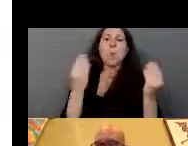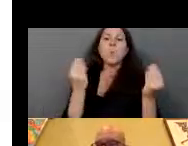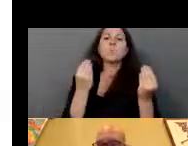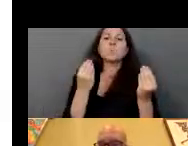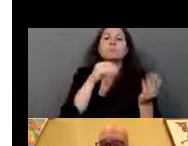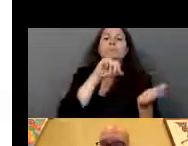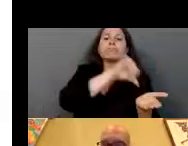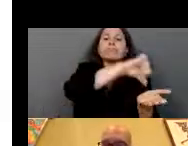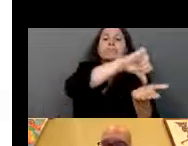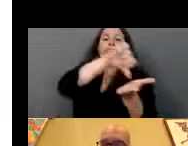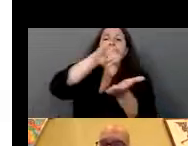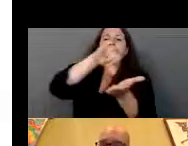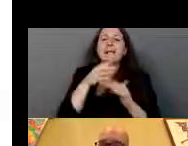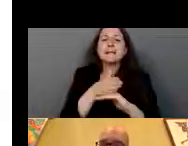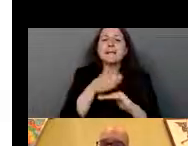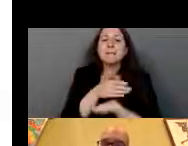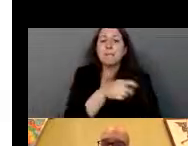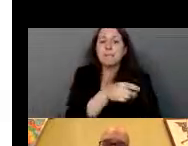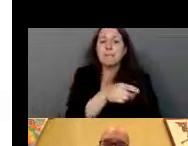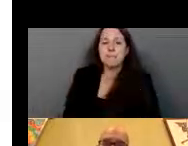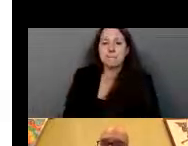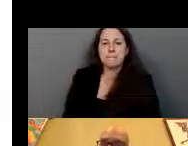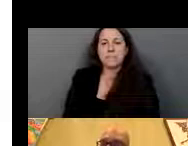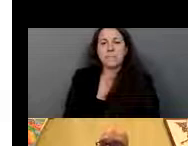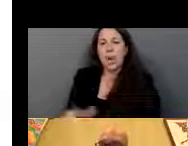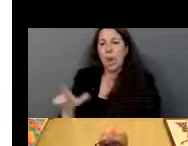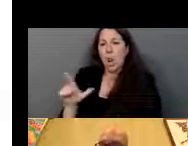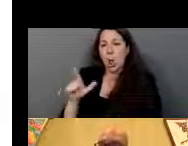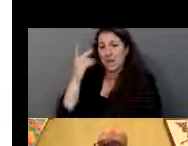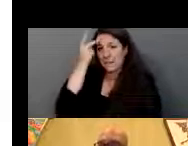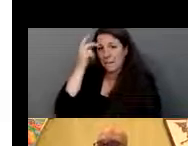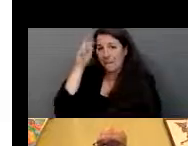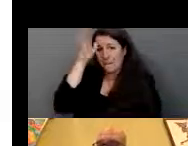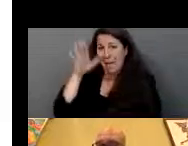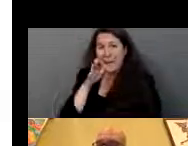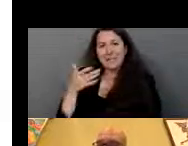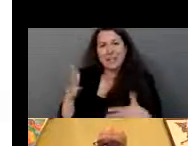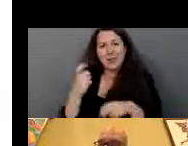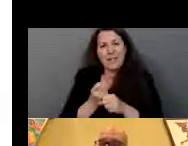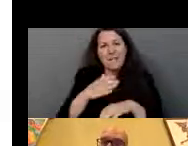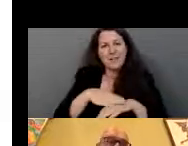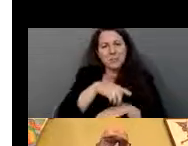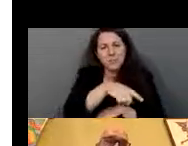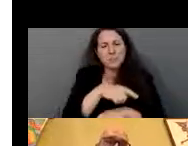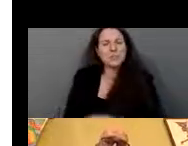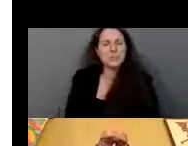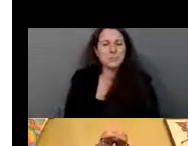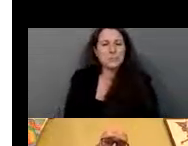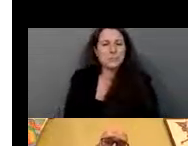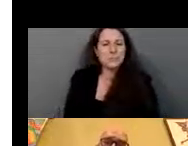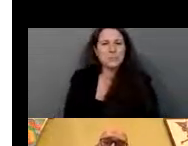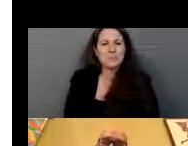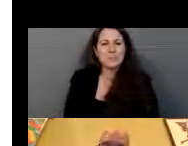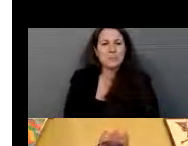que je crois bien que Laurence Parent a beaucoup travaillé sur ce sujet-là, justement. Mais alors, on a